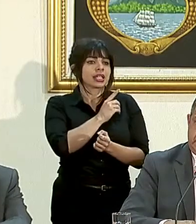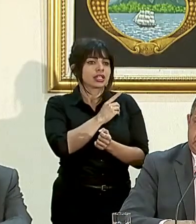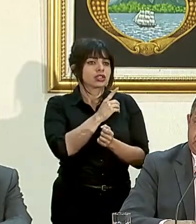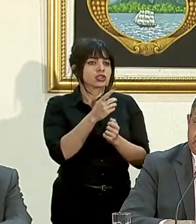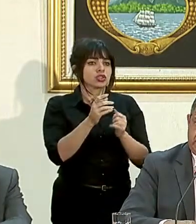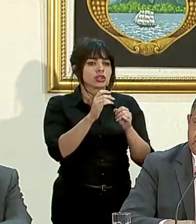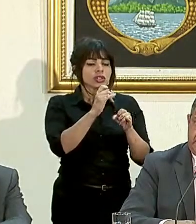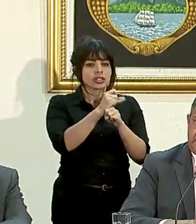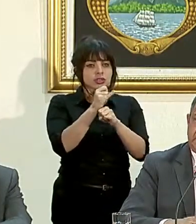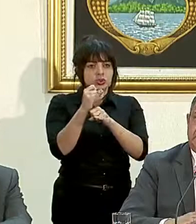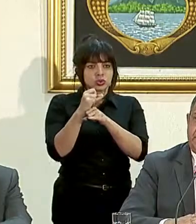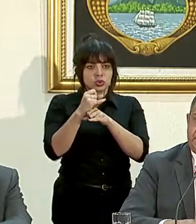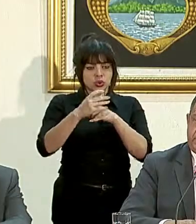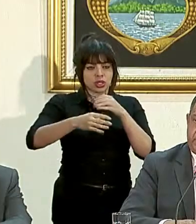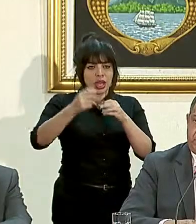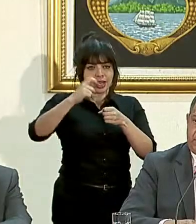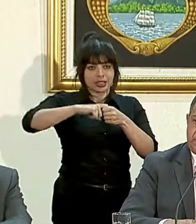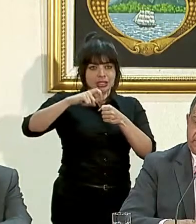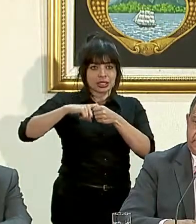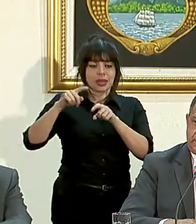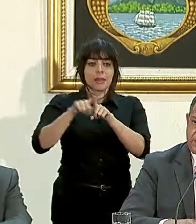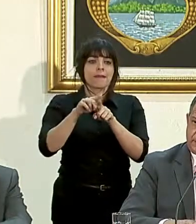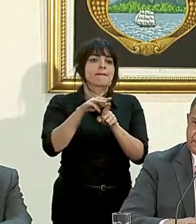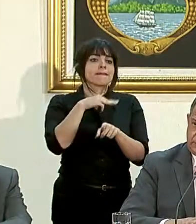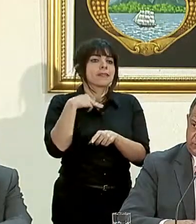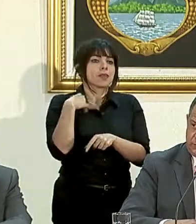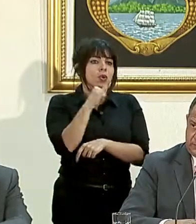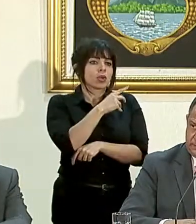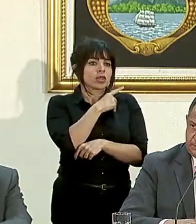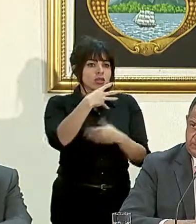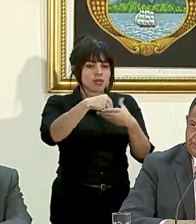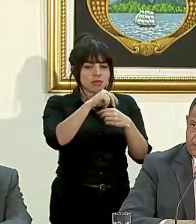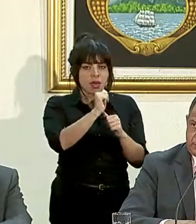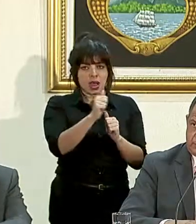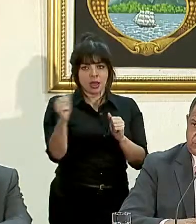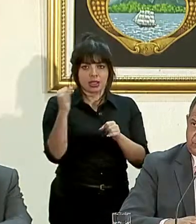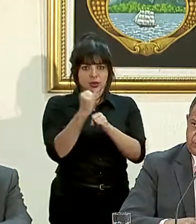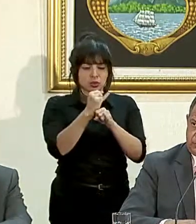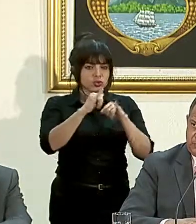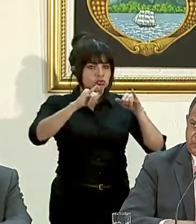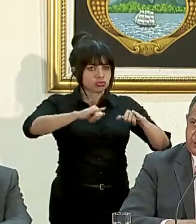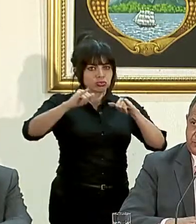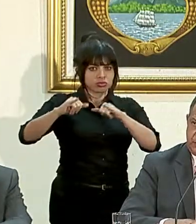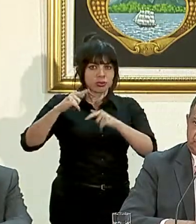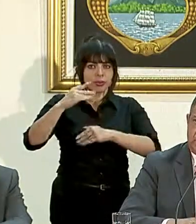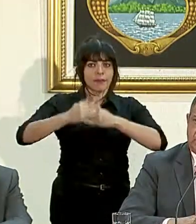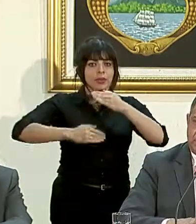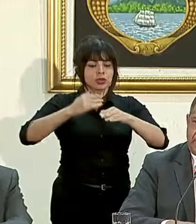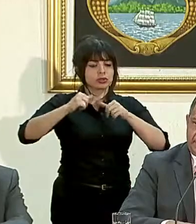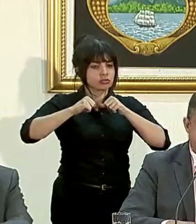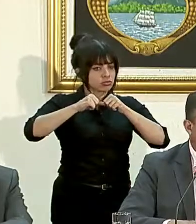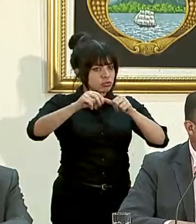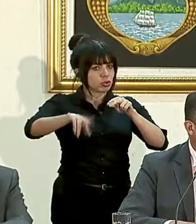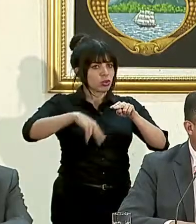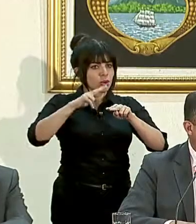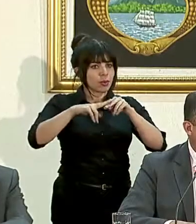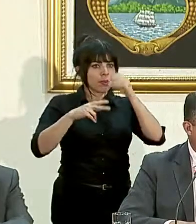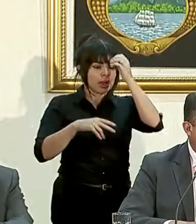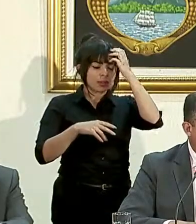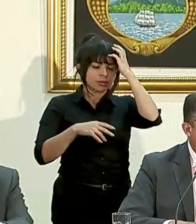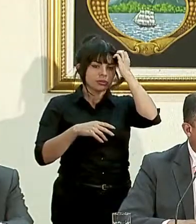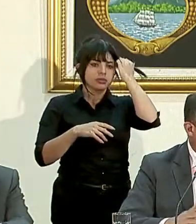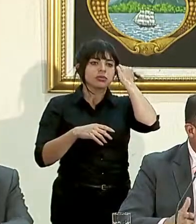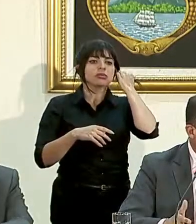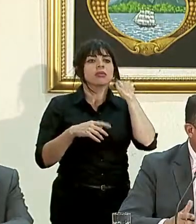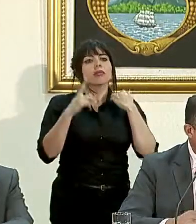de instituciones adscritas y miembros de juntas directivas de estas instituciones. Esto es un proceso que continúa con normalidad, por lo